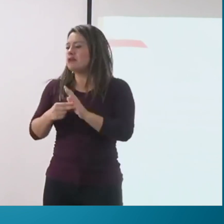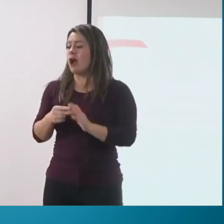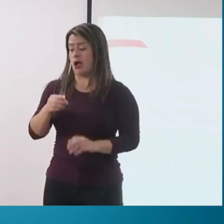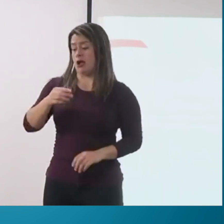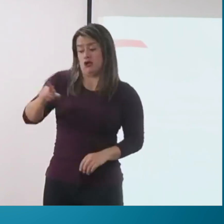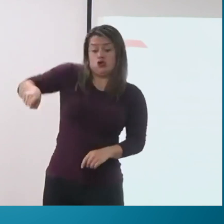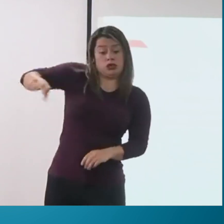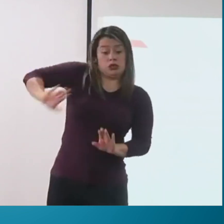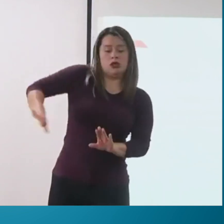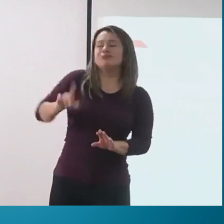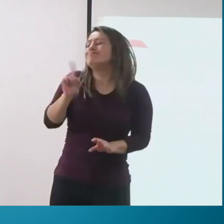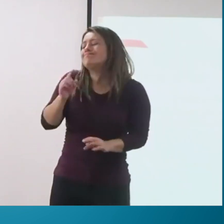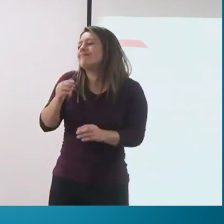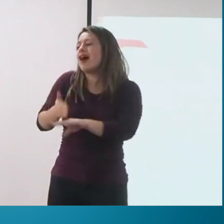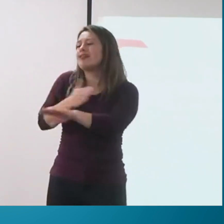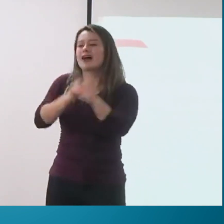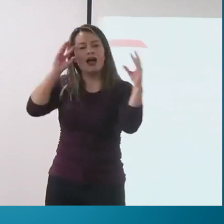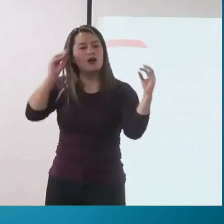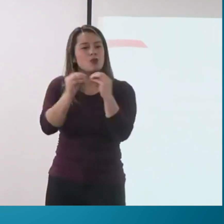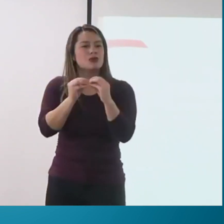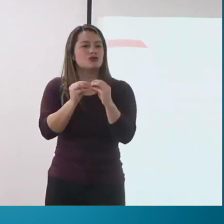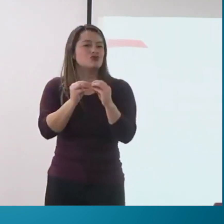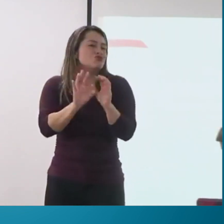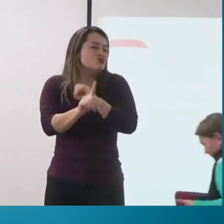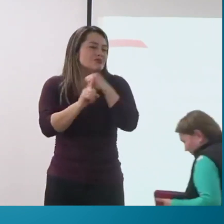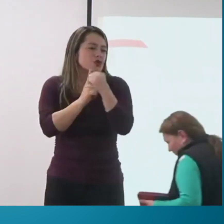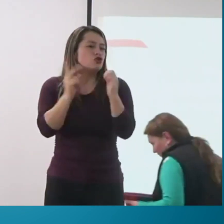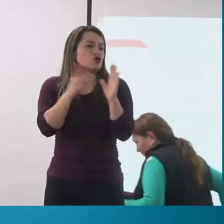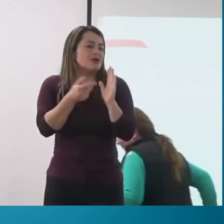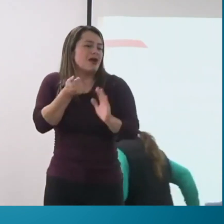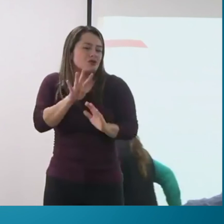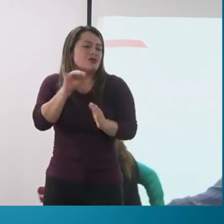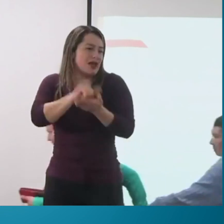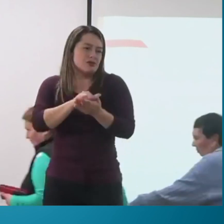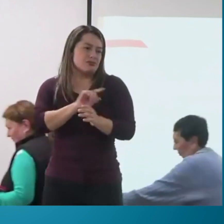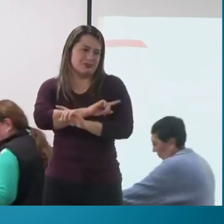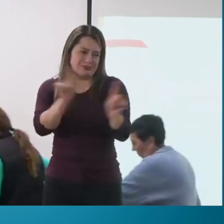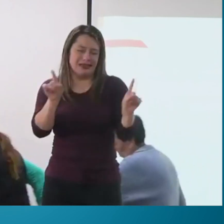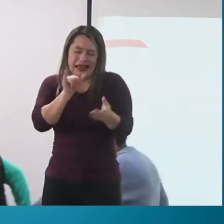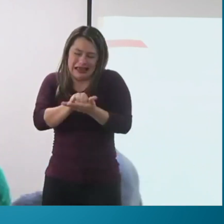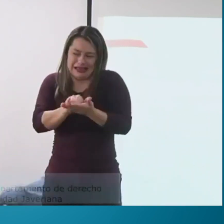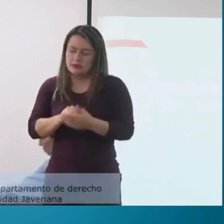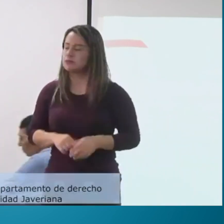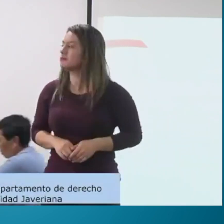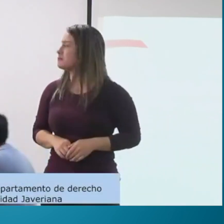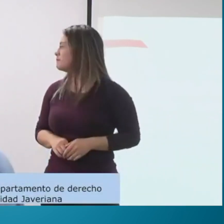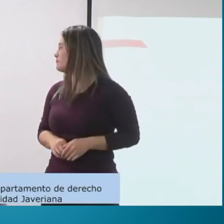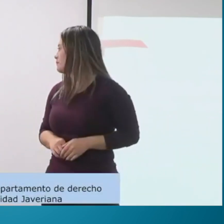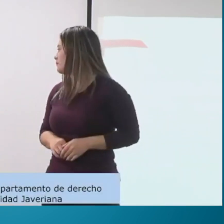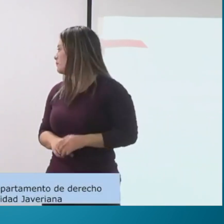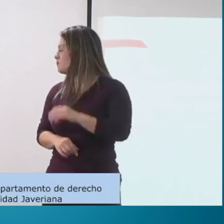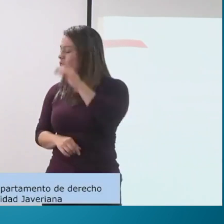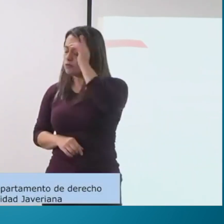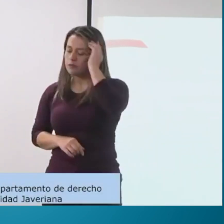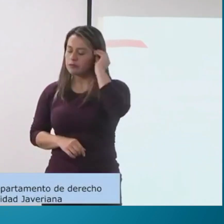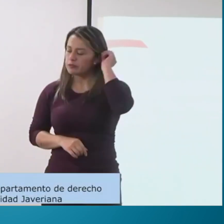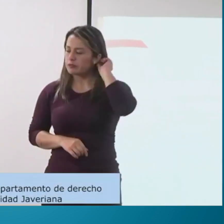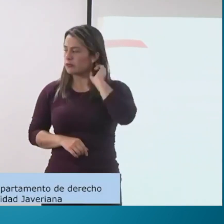que se hizo un acuerdo social en ese momento, en el 2014, que así no debía ser. Y por ejemplo, si ustedes ven la